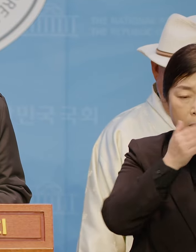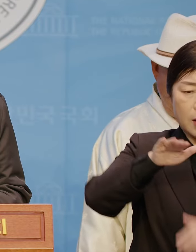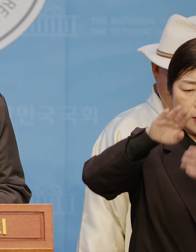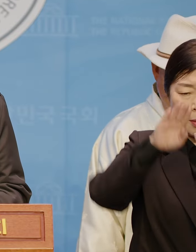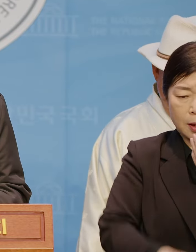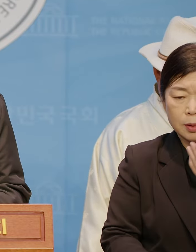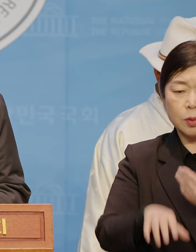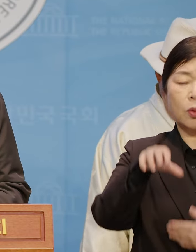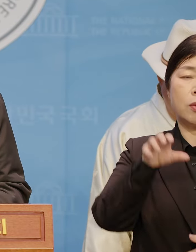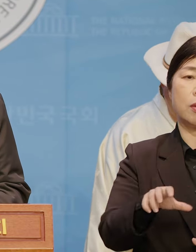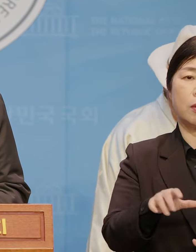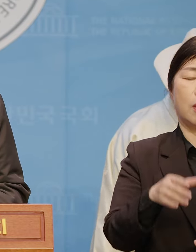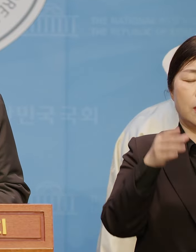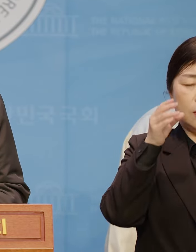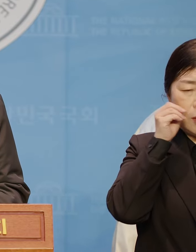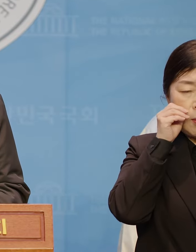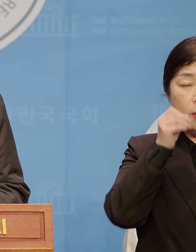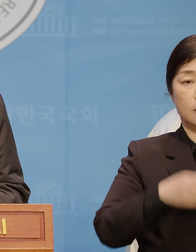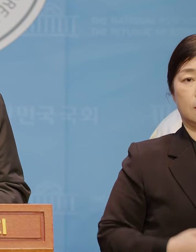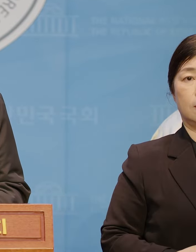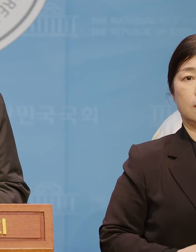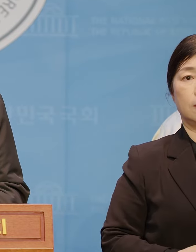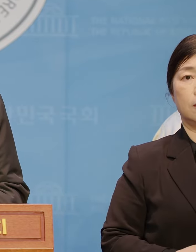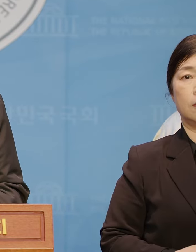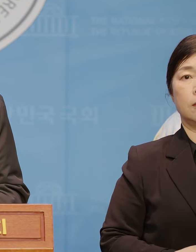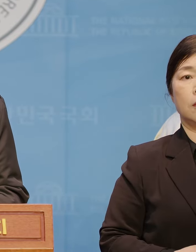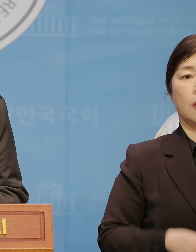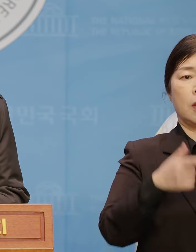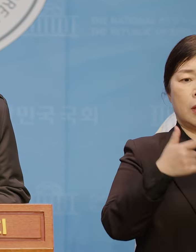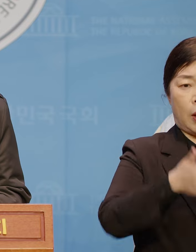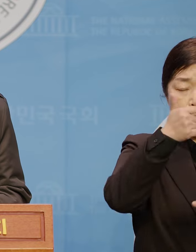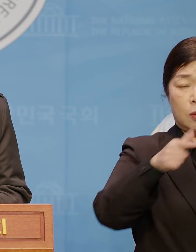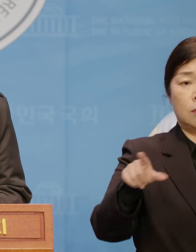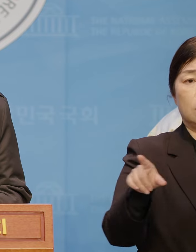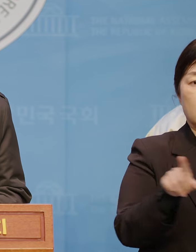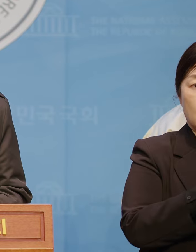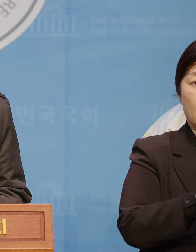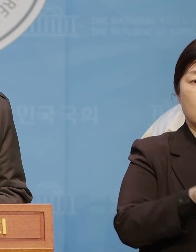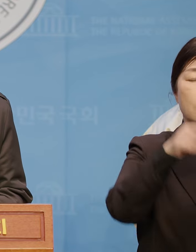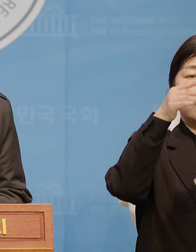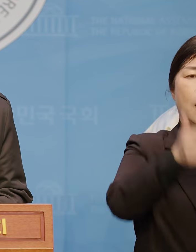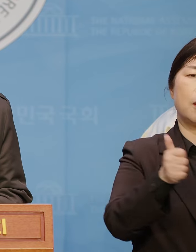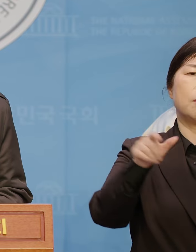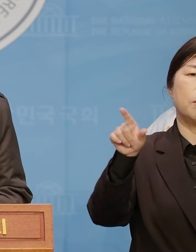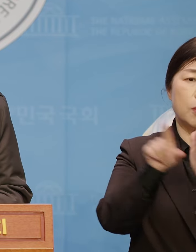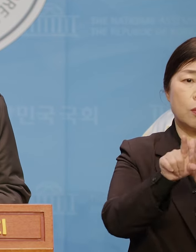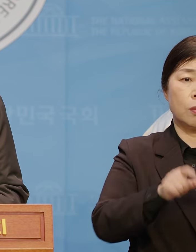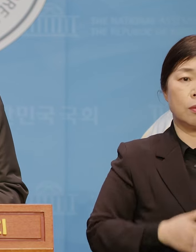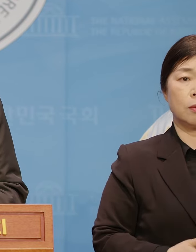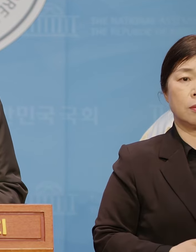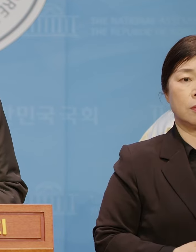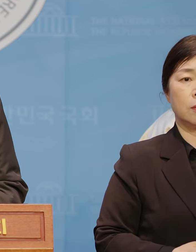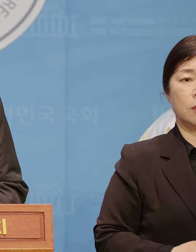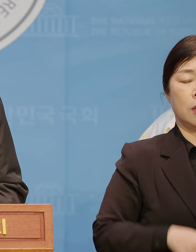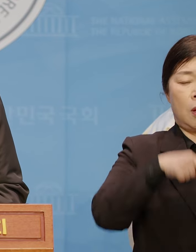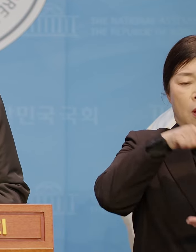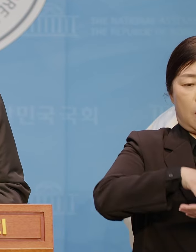곳에서 제발 좀 예수 믿고 하나님 믿고